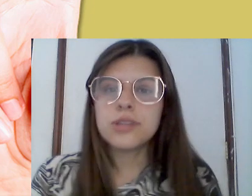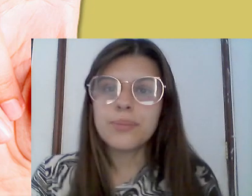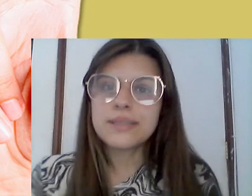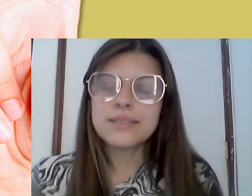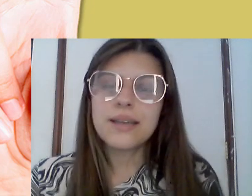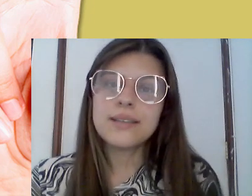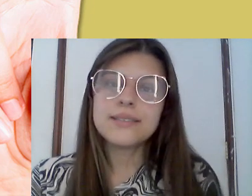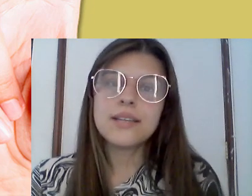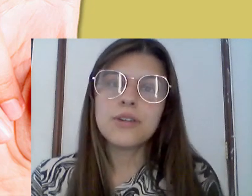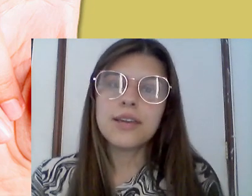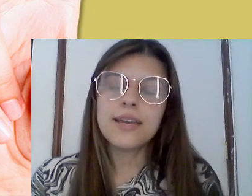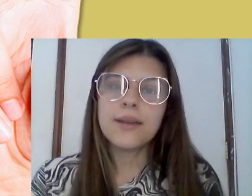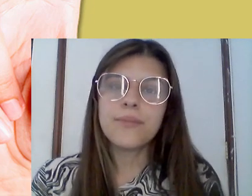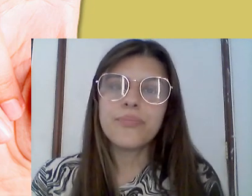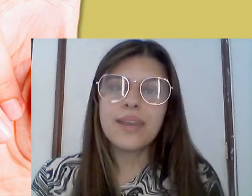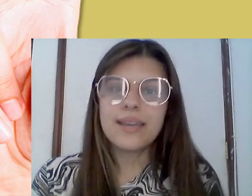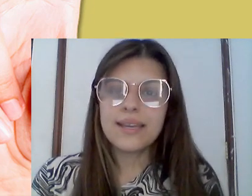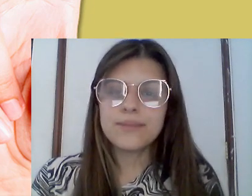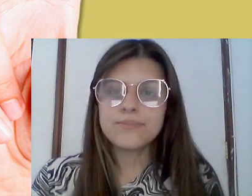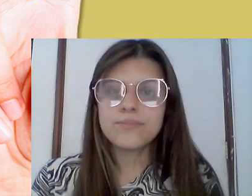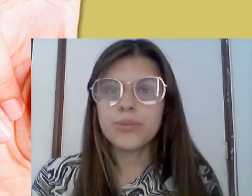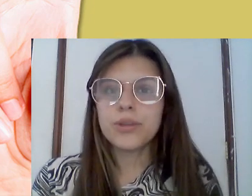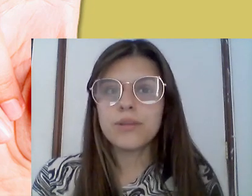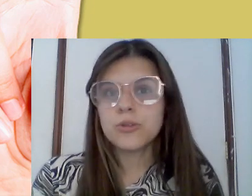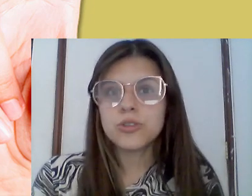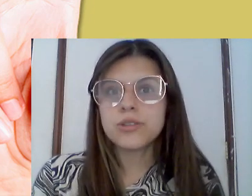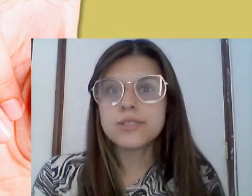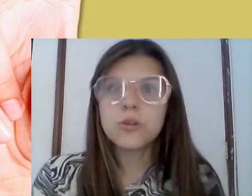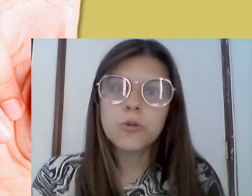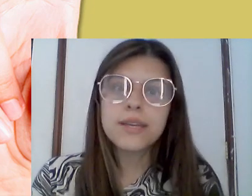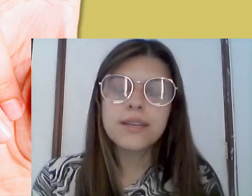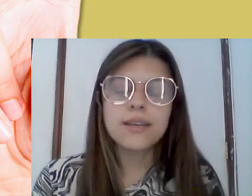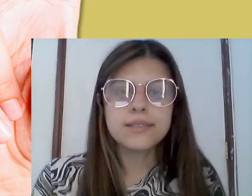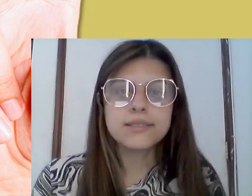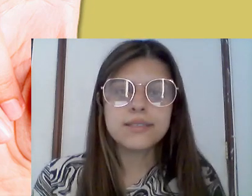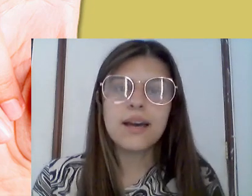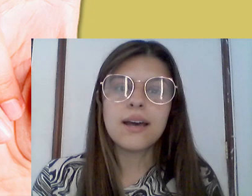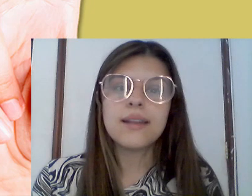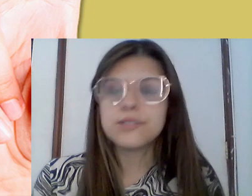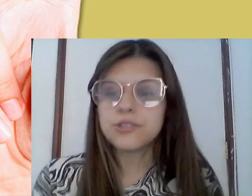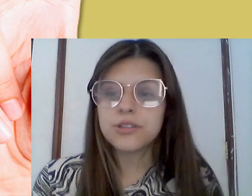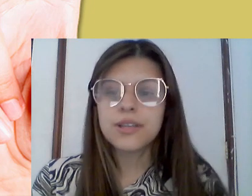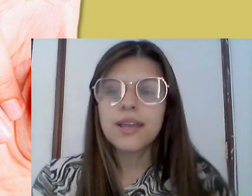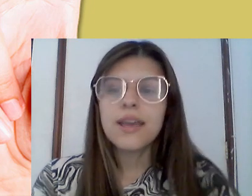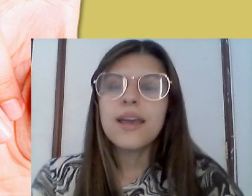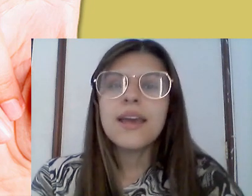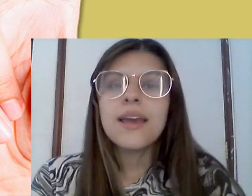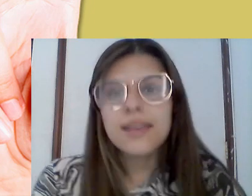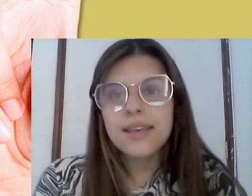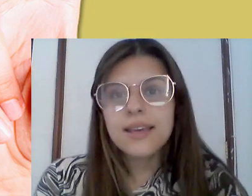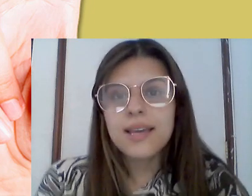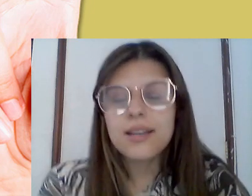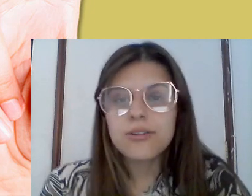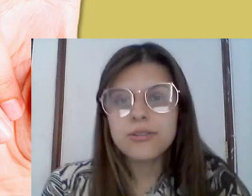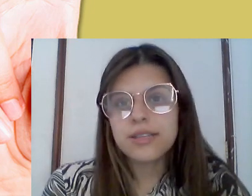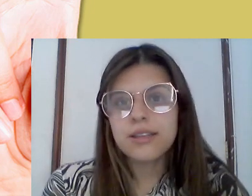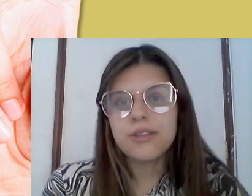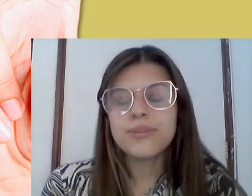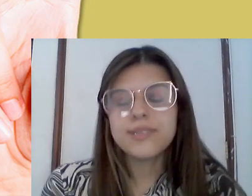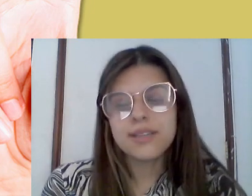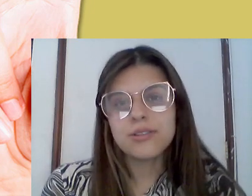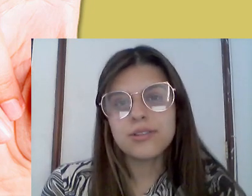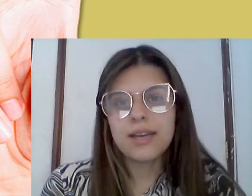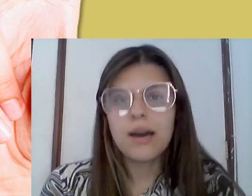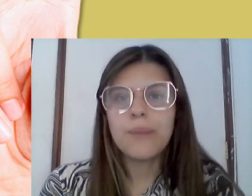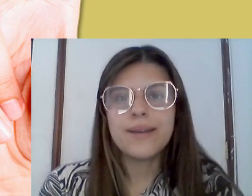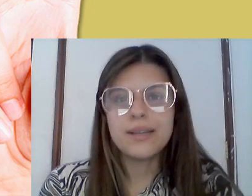fueron los aprendizajes y lo que pudimos descubrir en esta lección y el contenido